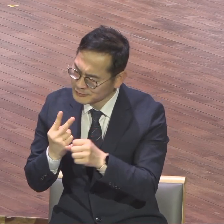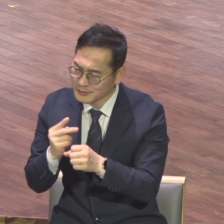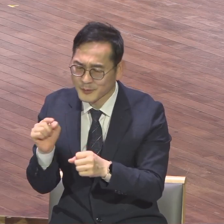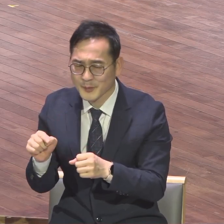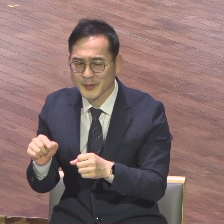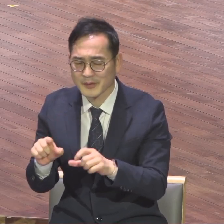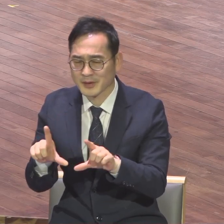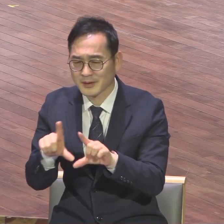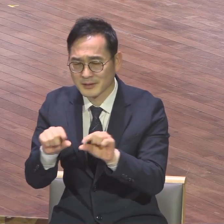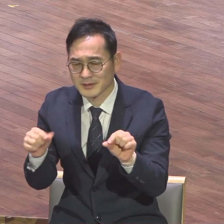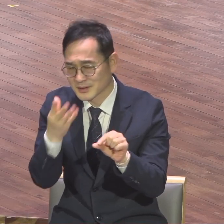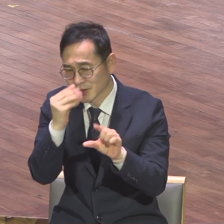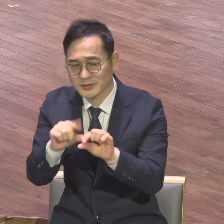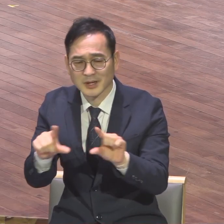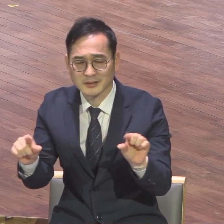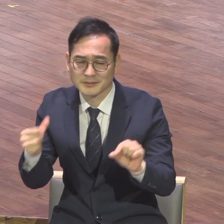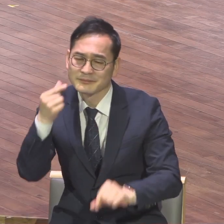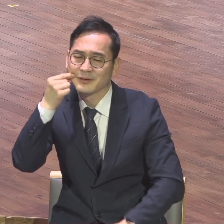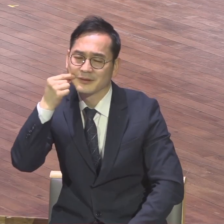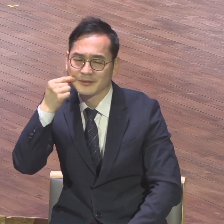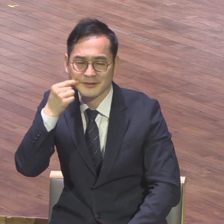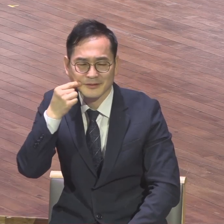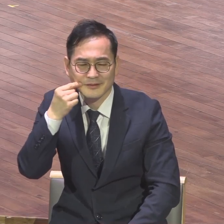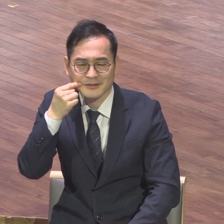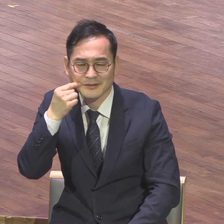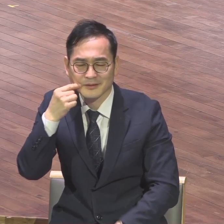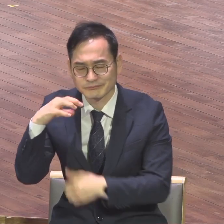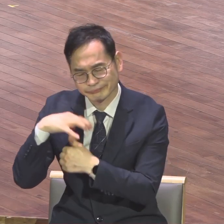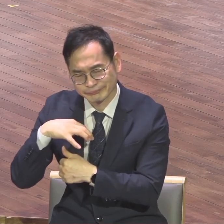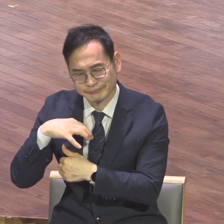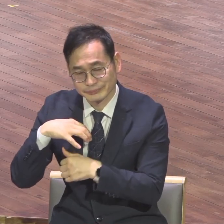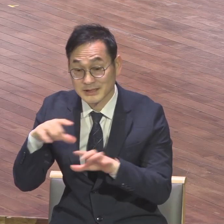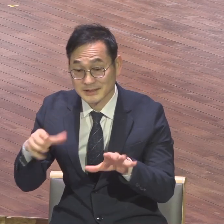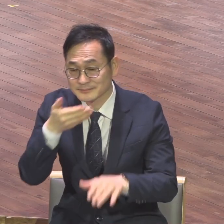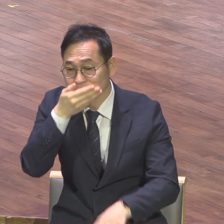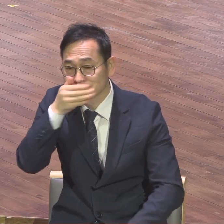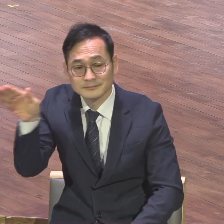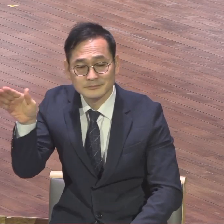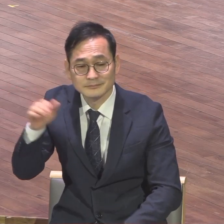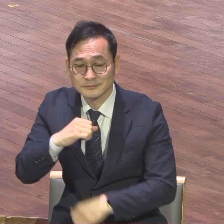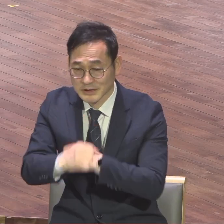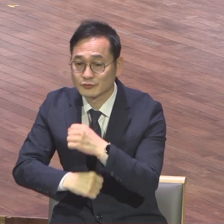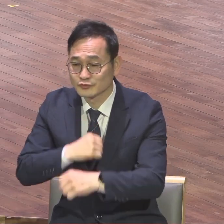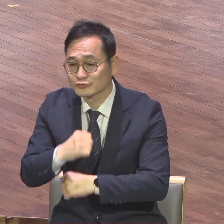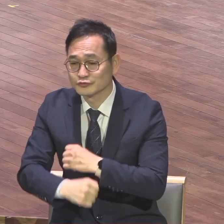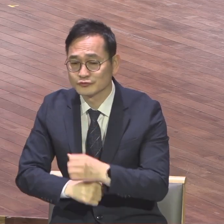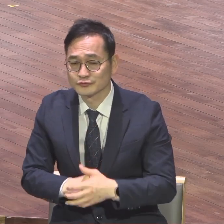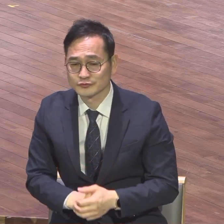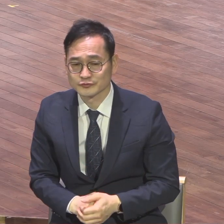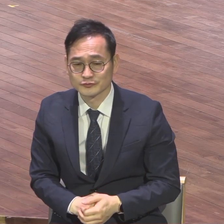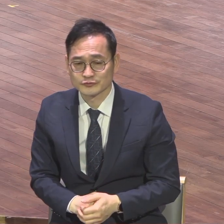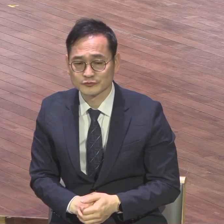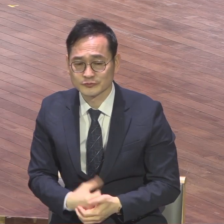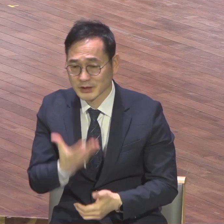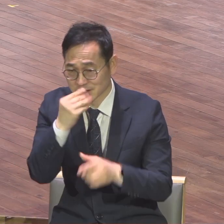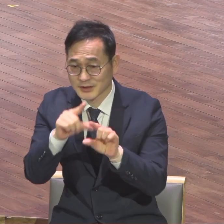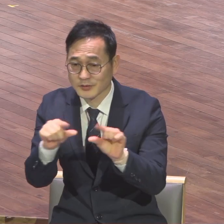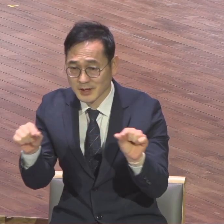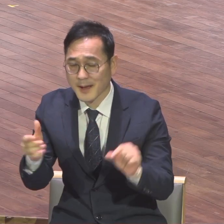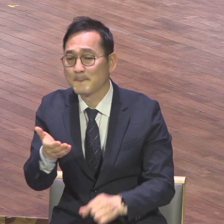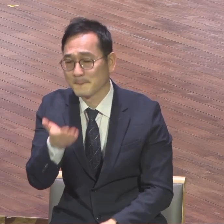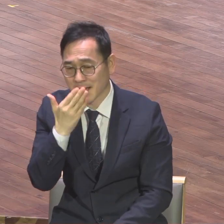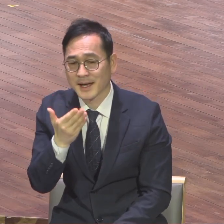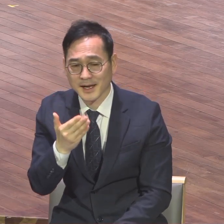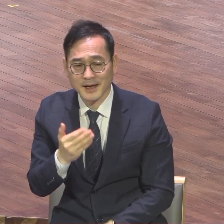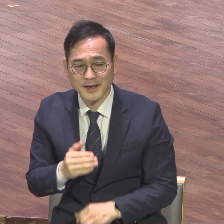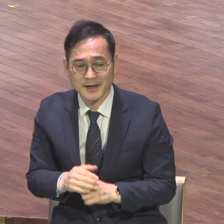성찬식을 진행하지를 못했습니다. 이제는 마스크도 자율적으로 쓰고 또 성찬식도 진행할 수